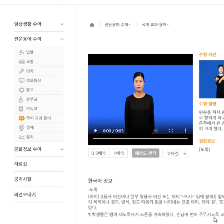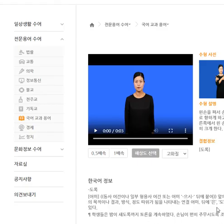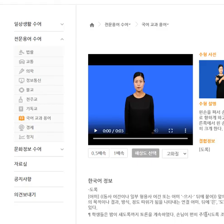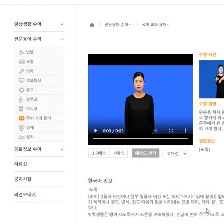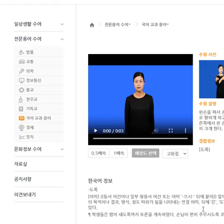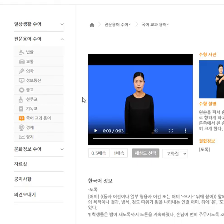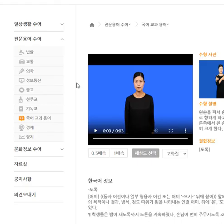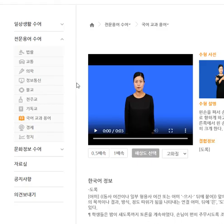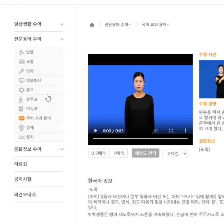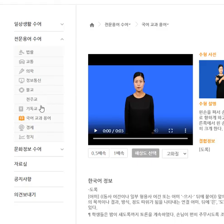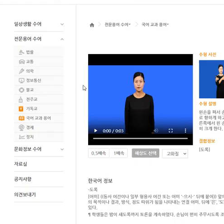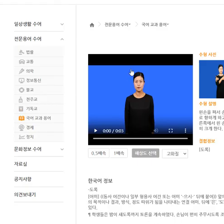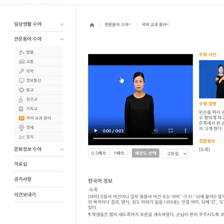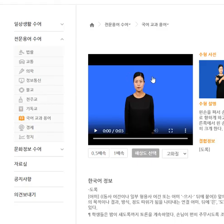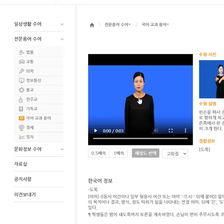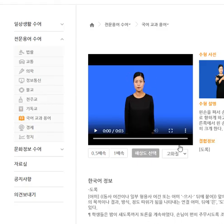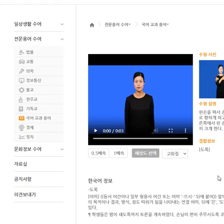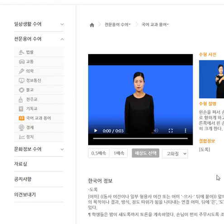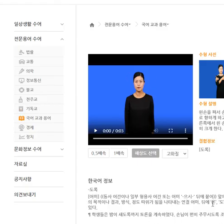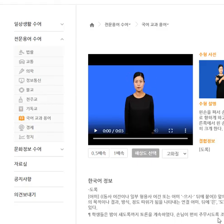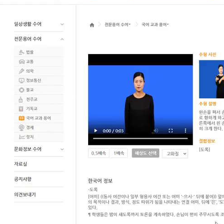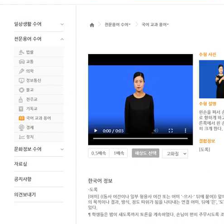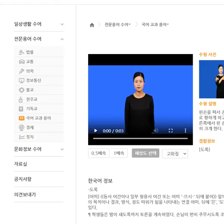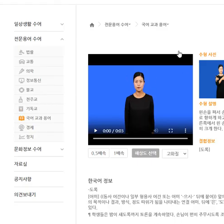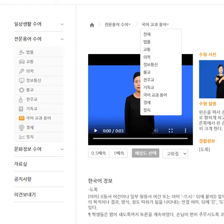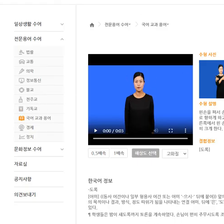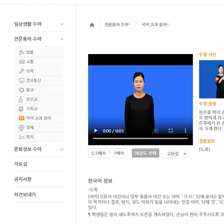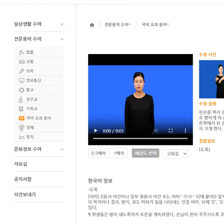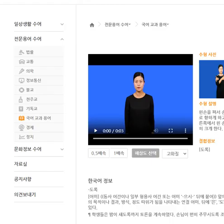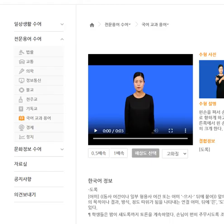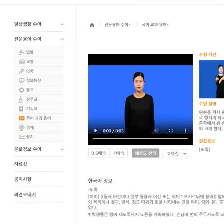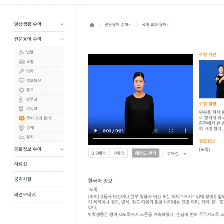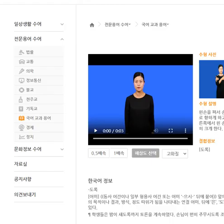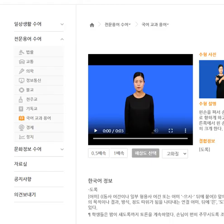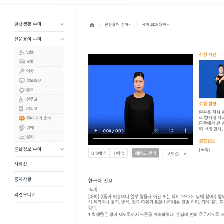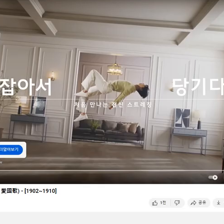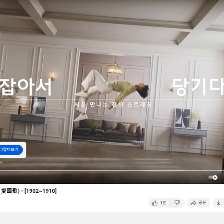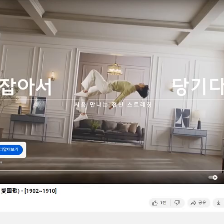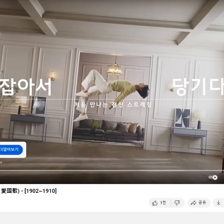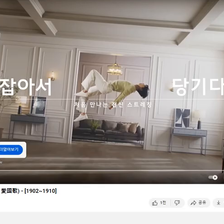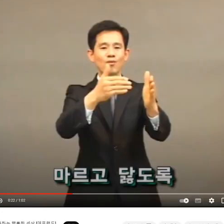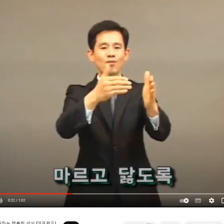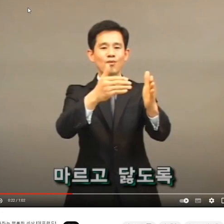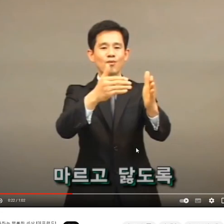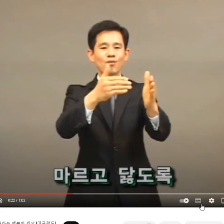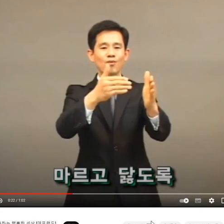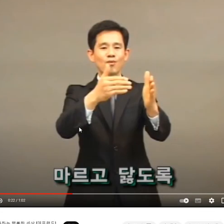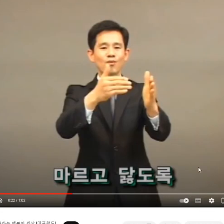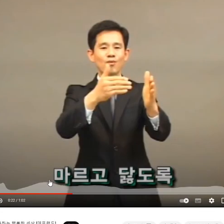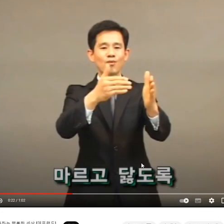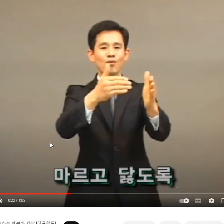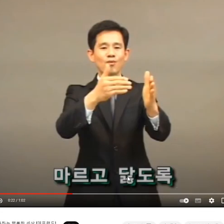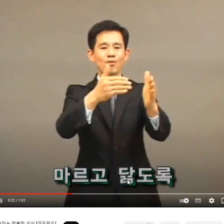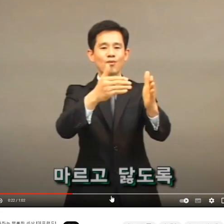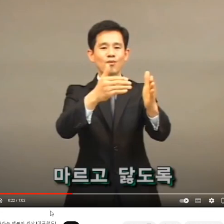주무시도록 뭐 이럴 때 뭐 그러니까 뭐 거의 한 예 뭐 이런 록이 나오면 이제 쓰는